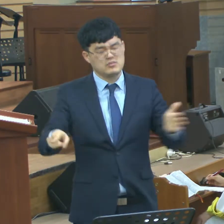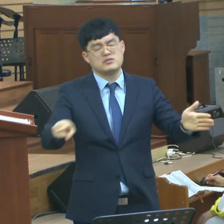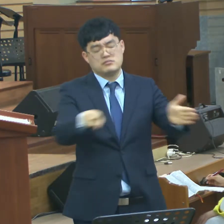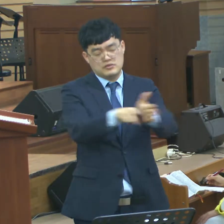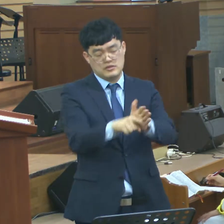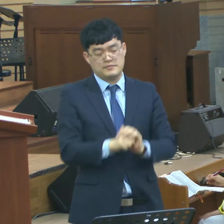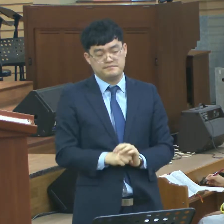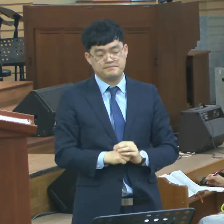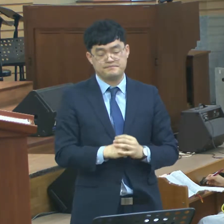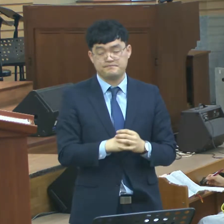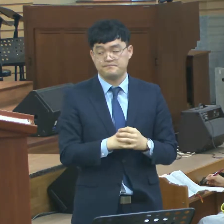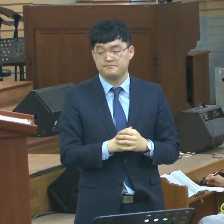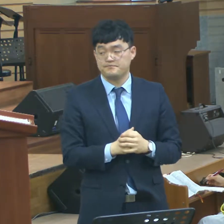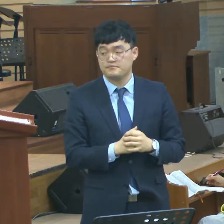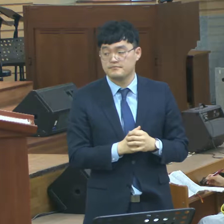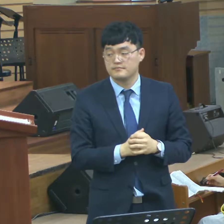분이세요.